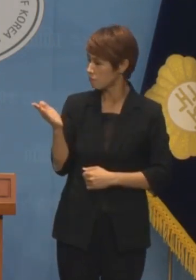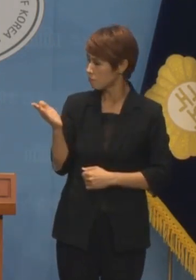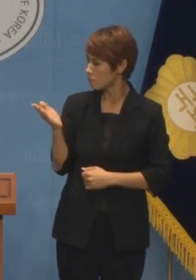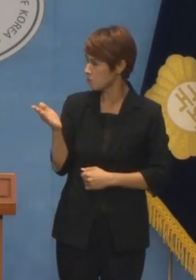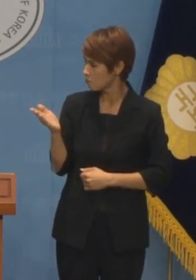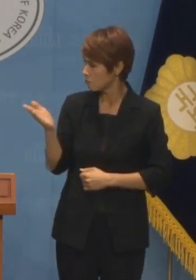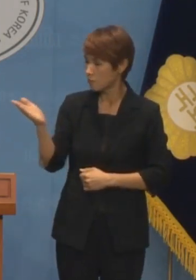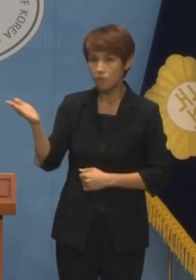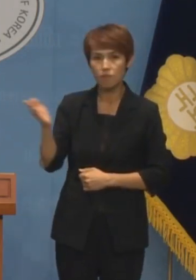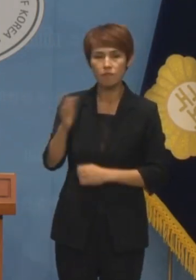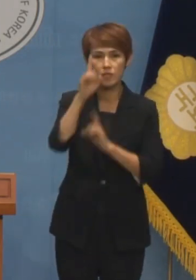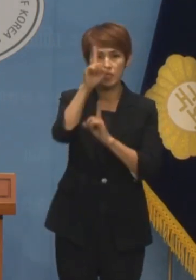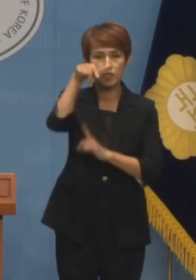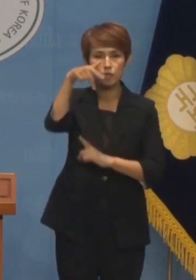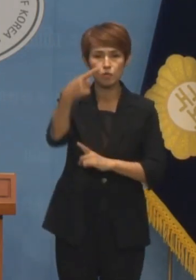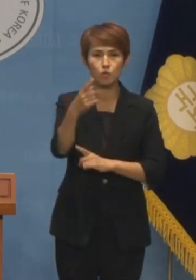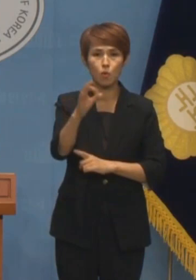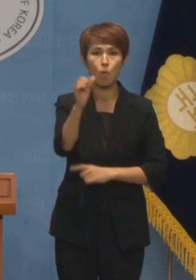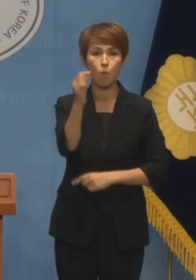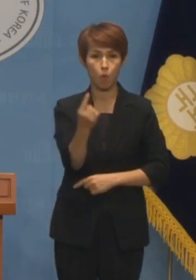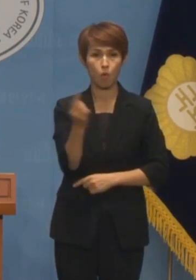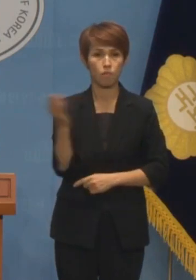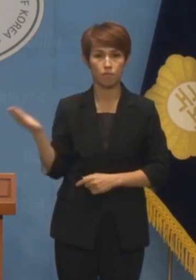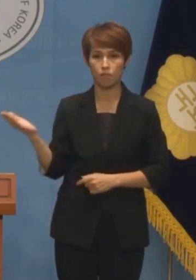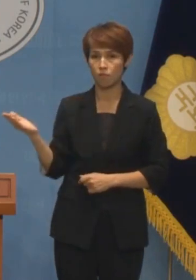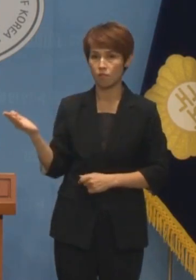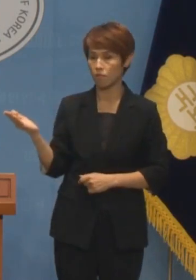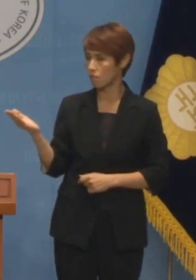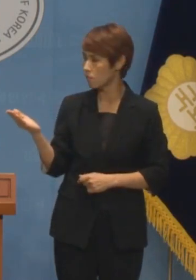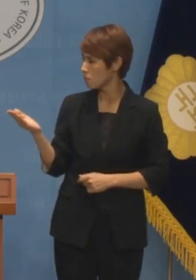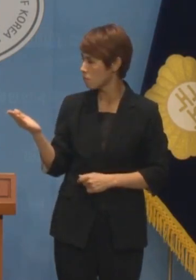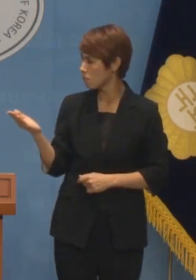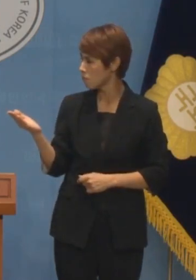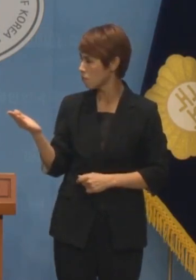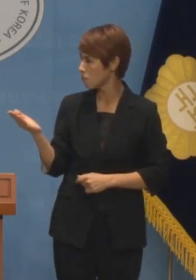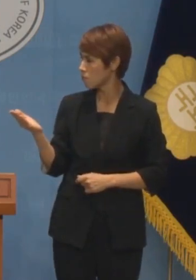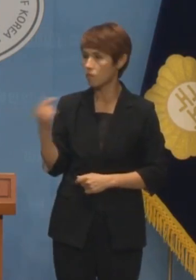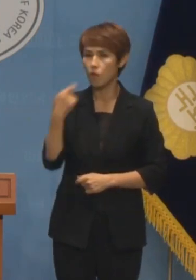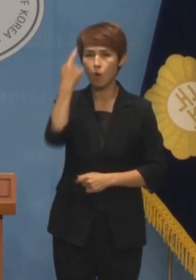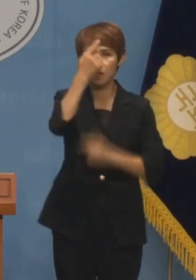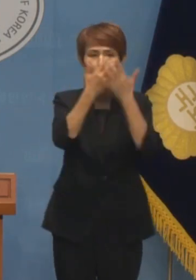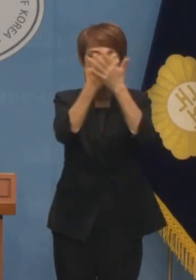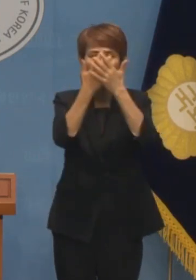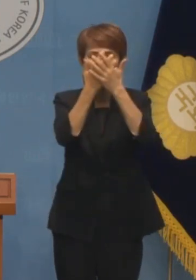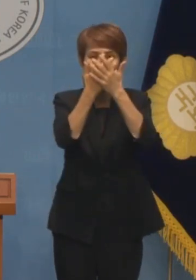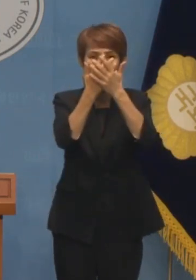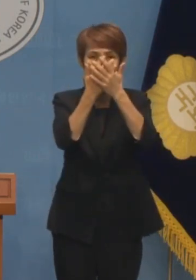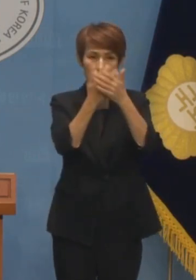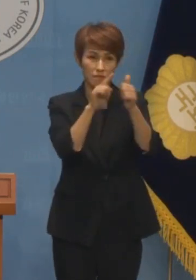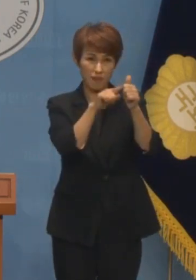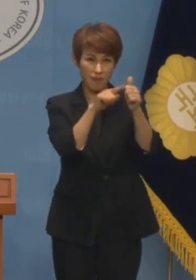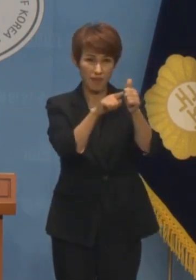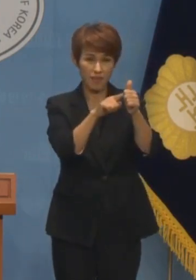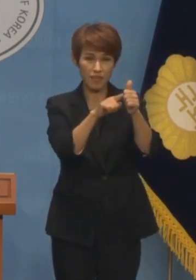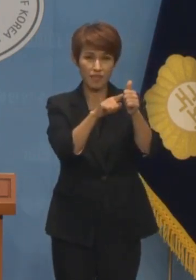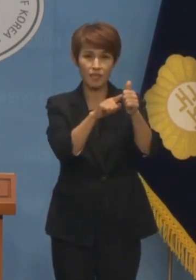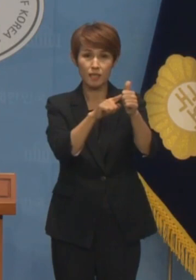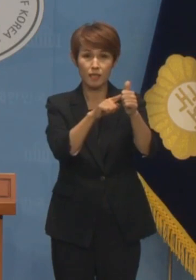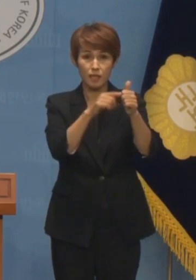이 친구가 이종호입니다. 여기에 흐릿하게 했습니다. 이 사람을 뭐라고